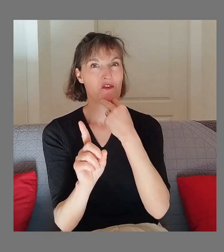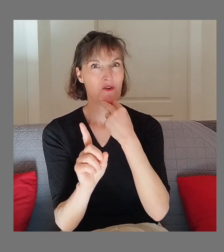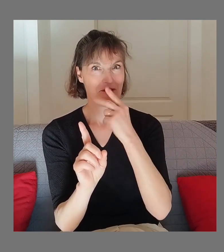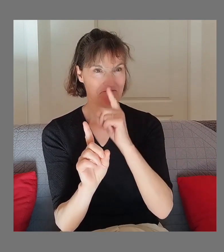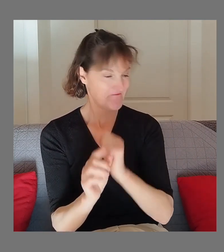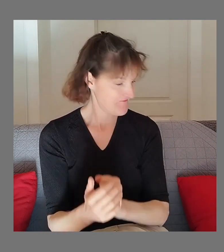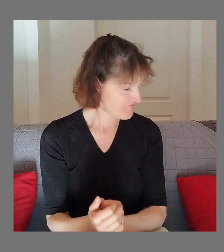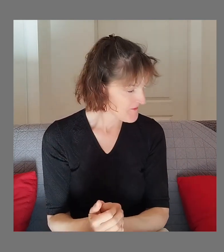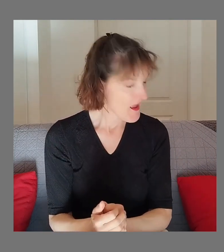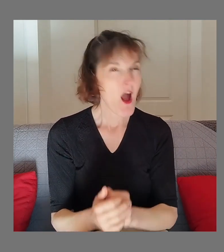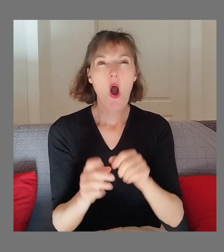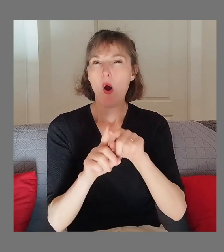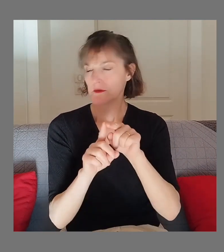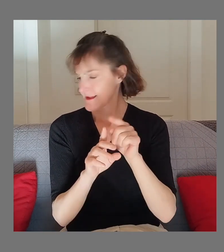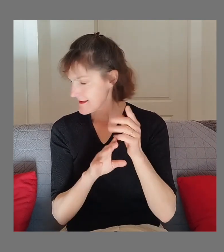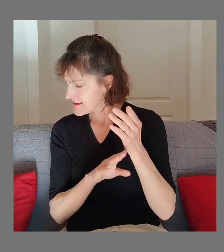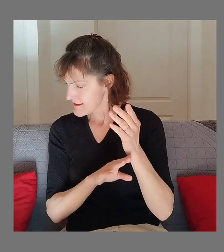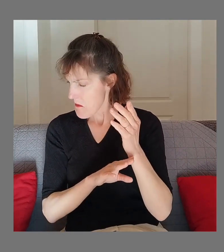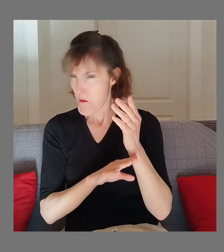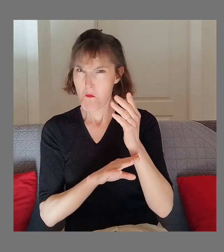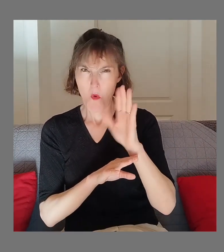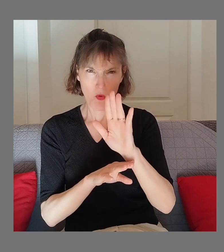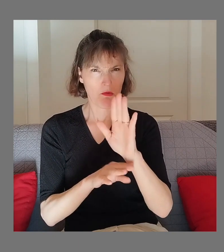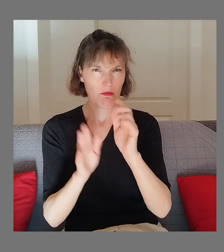sourde et aveugle.